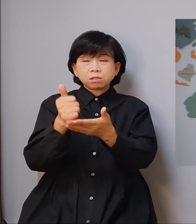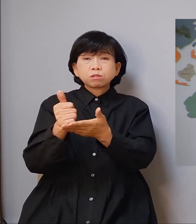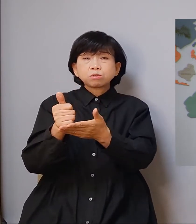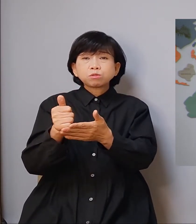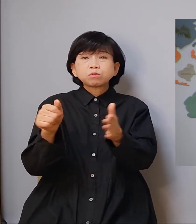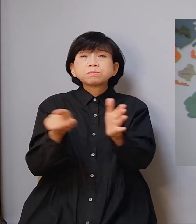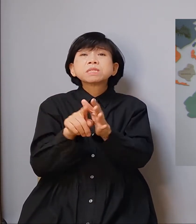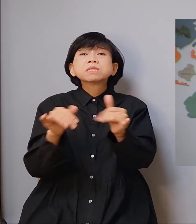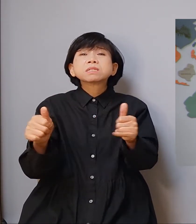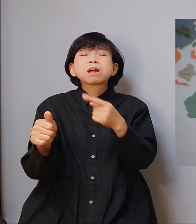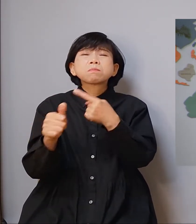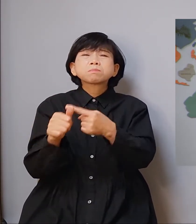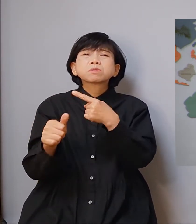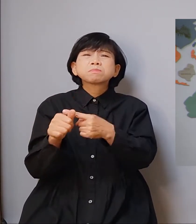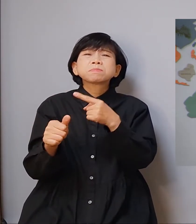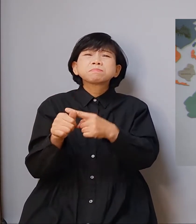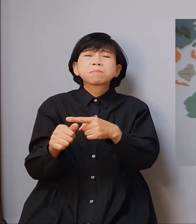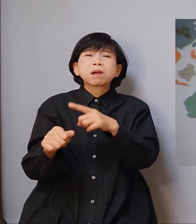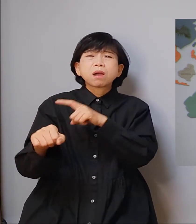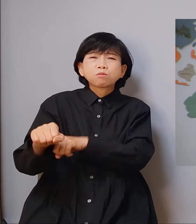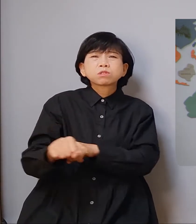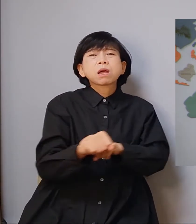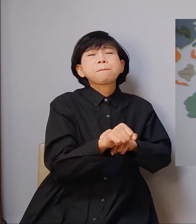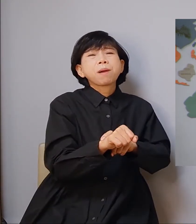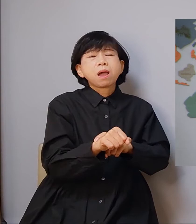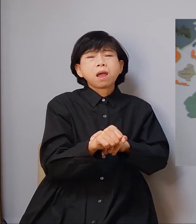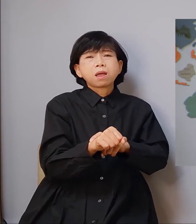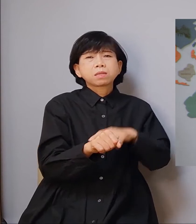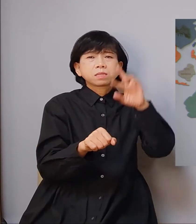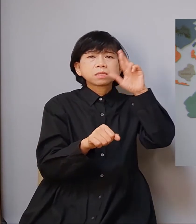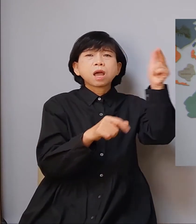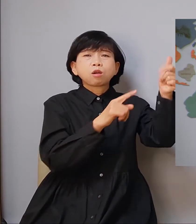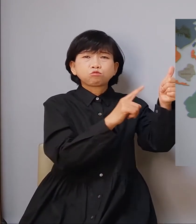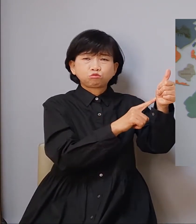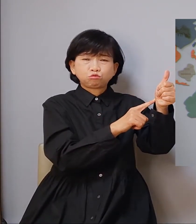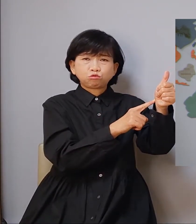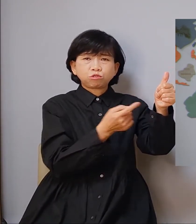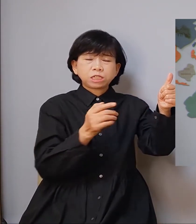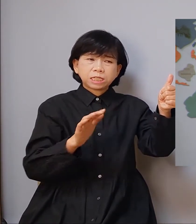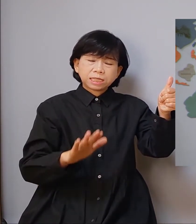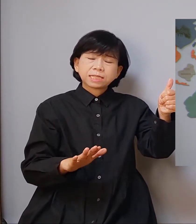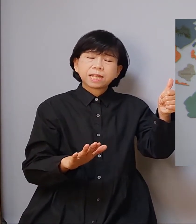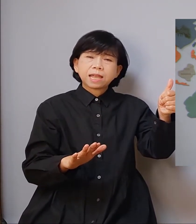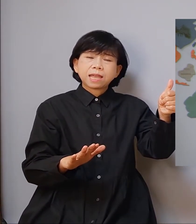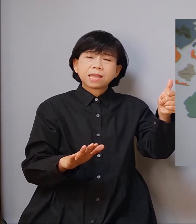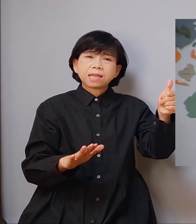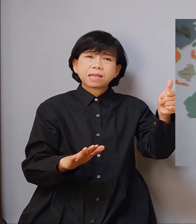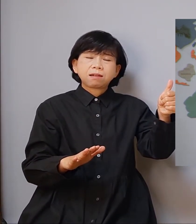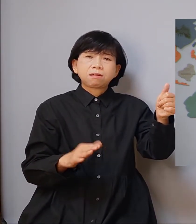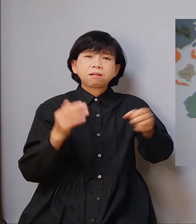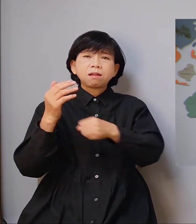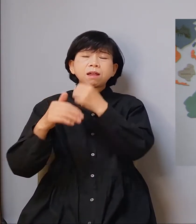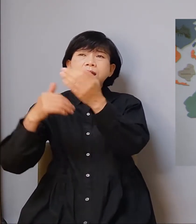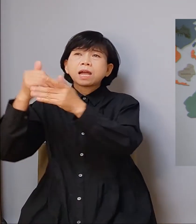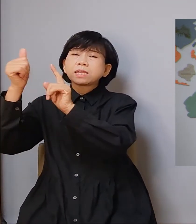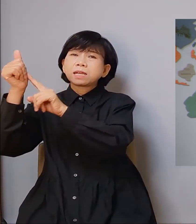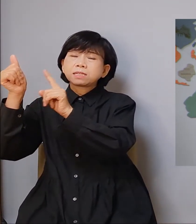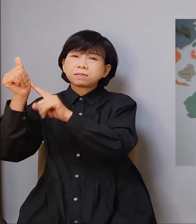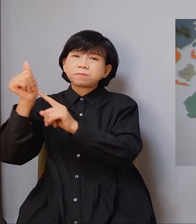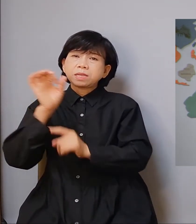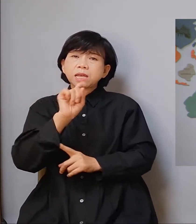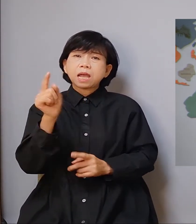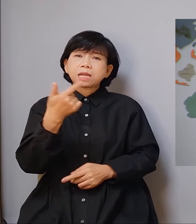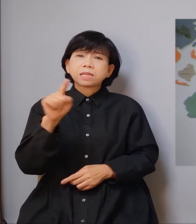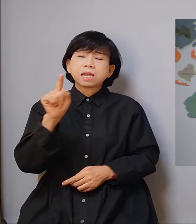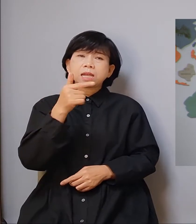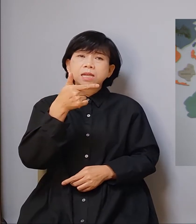동안 아무것도 먹지 못하고 보지 못하고 있는 거죠. 기도만 하고 있대요. 그러니까 하나님이 가서 기도해